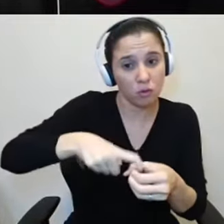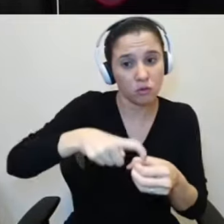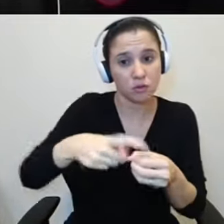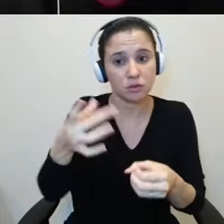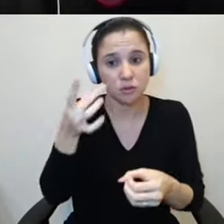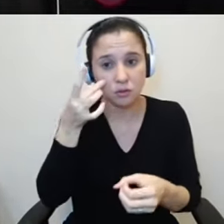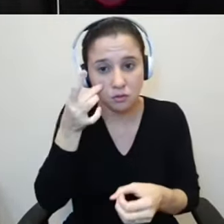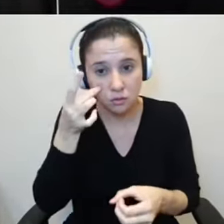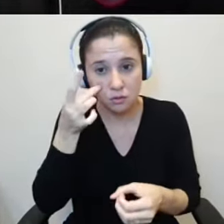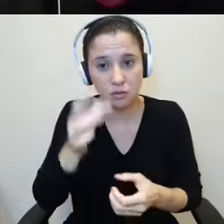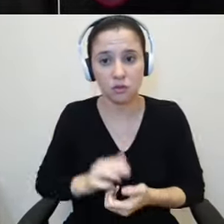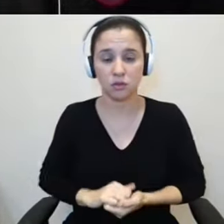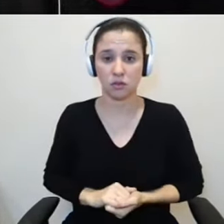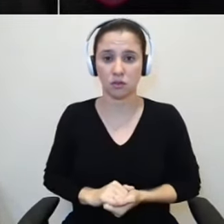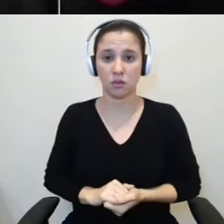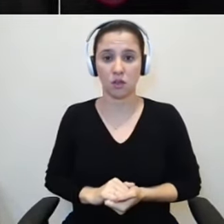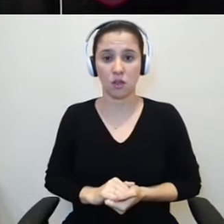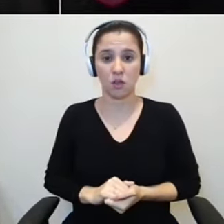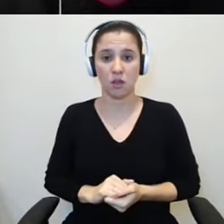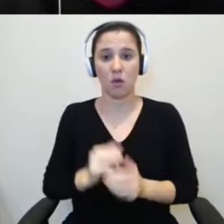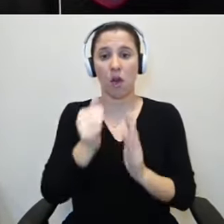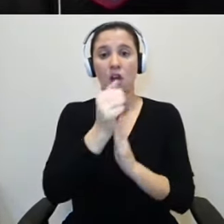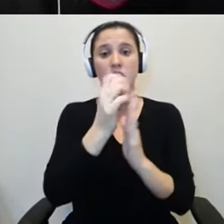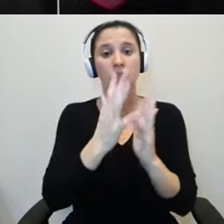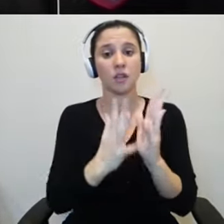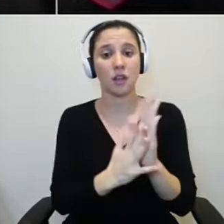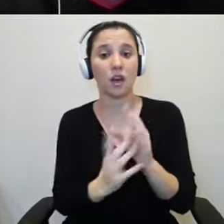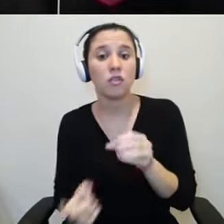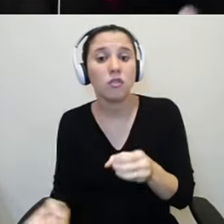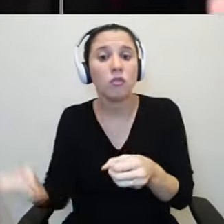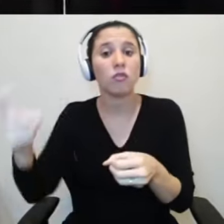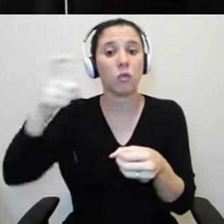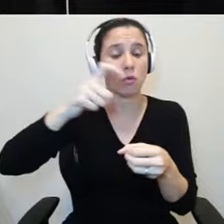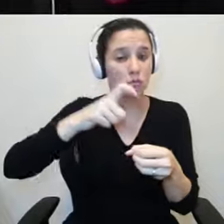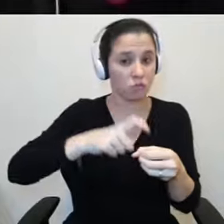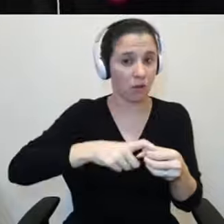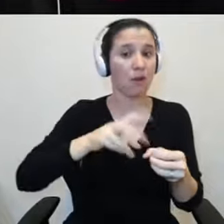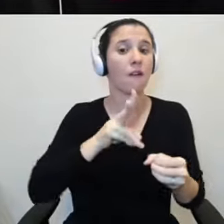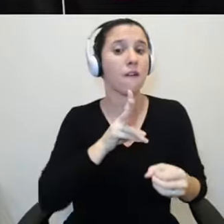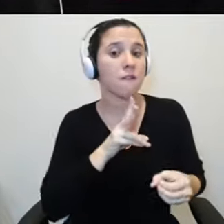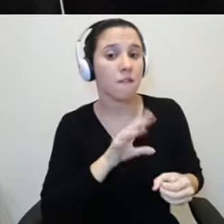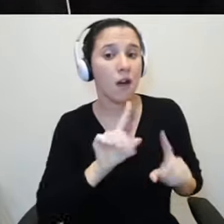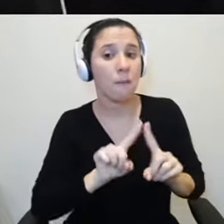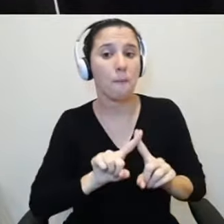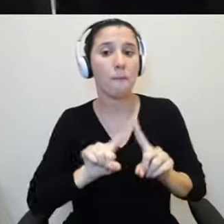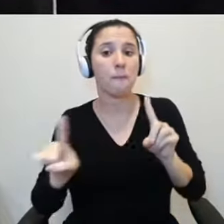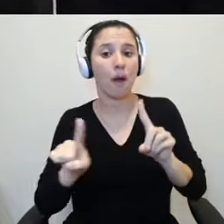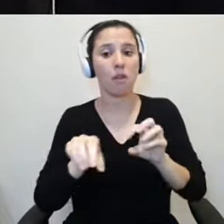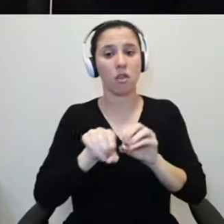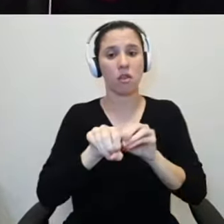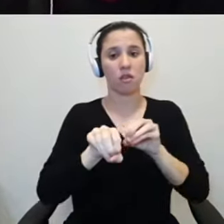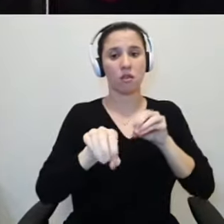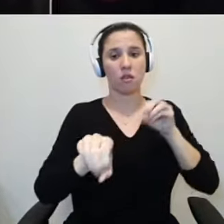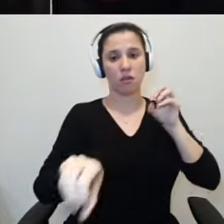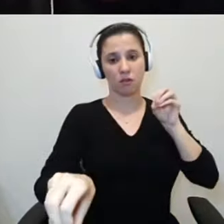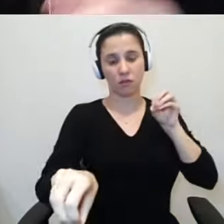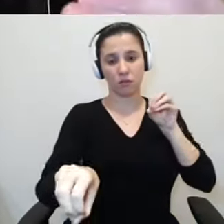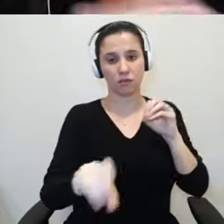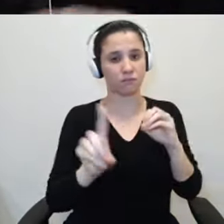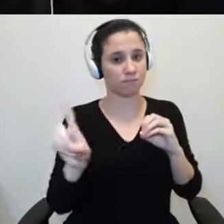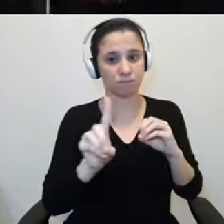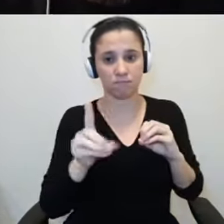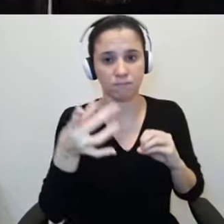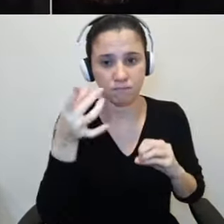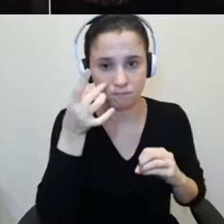vão voltar de maneira remota. Então, essa proposta que nós estamos fazendo para voltar agora no dia 20 de julho é justamente para a